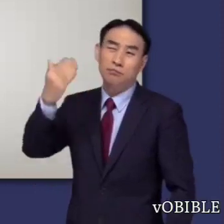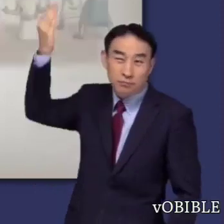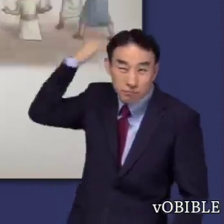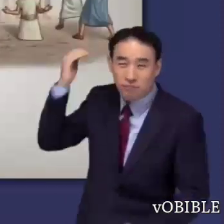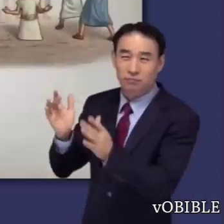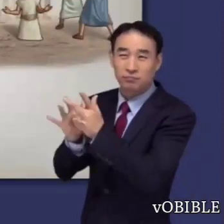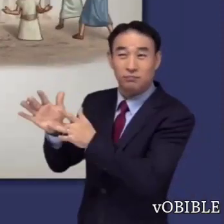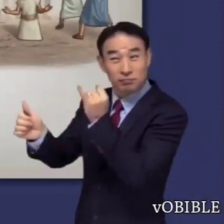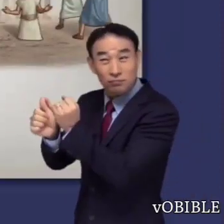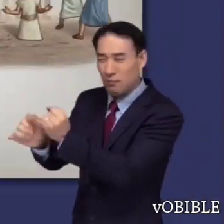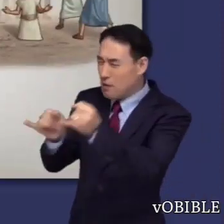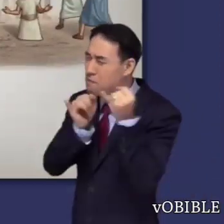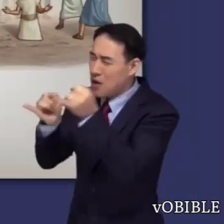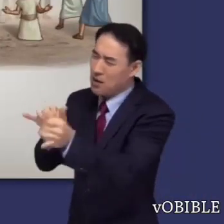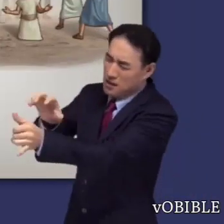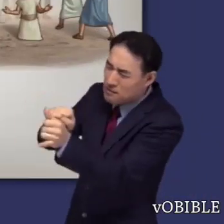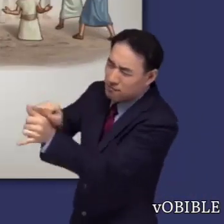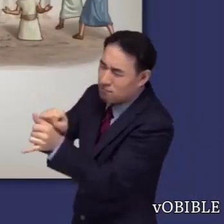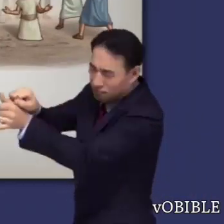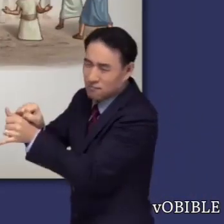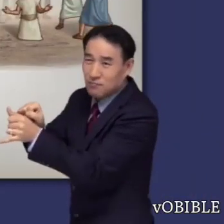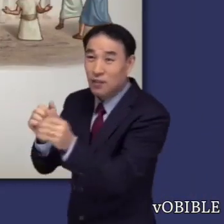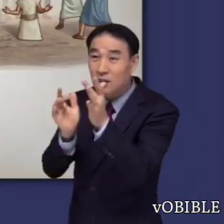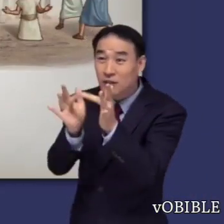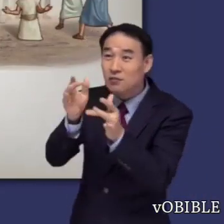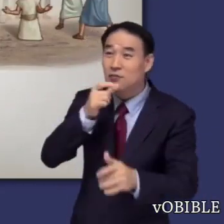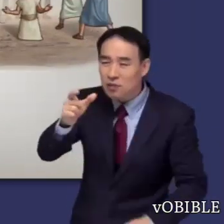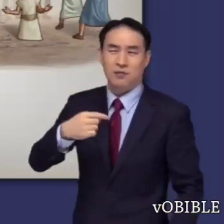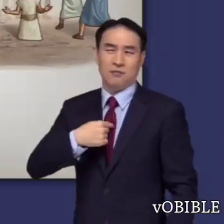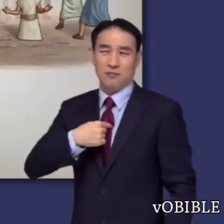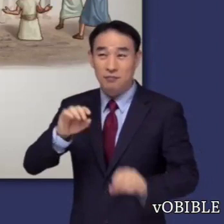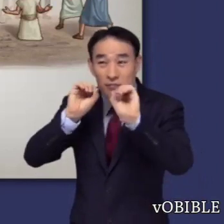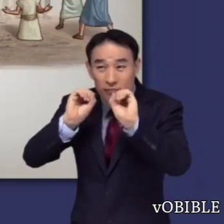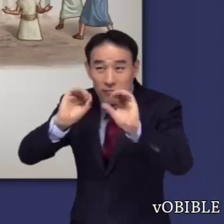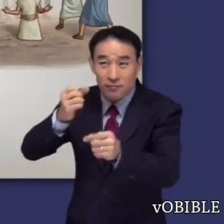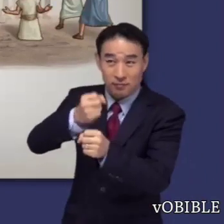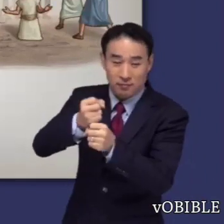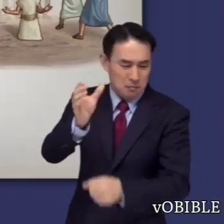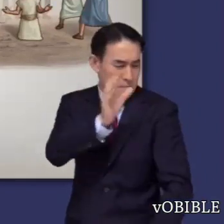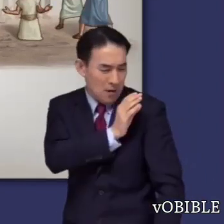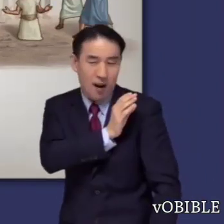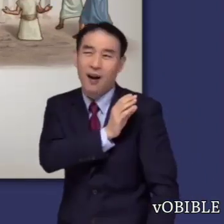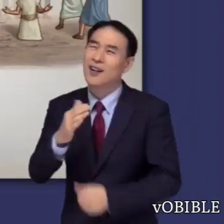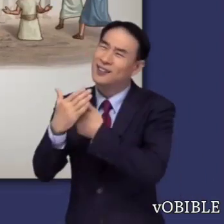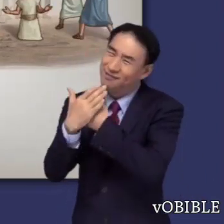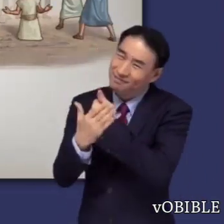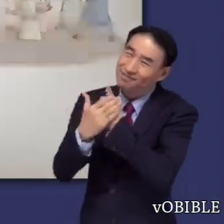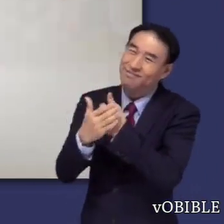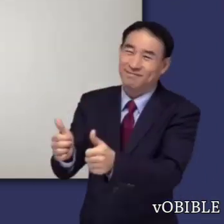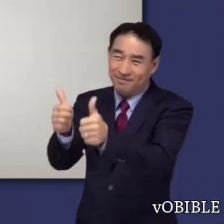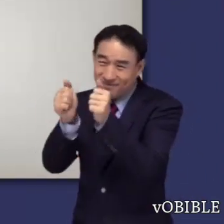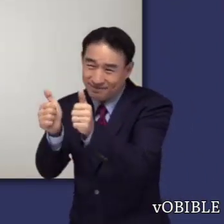罗归信前曾迫害基督徒，但耶稣依旧信任他，让他执行传道教人的